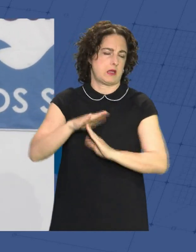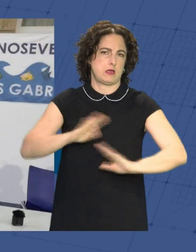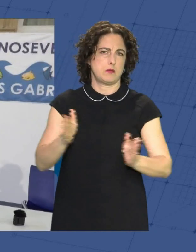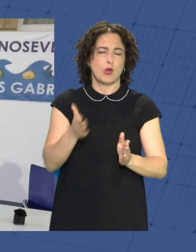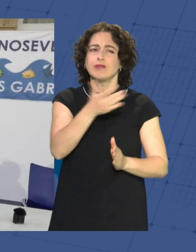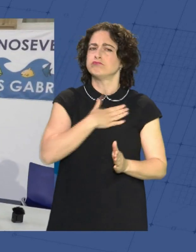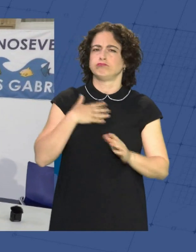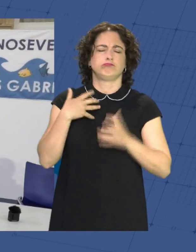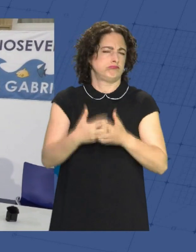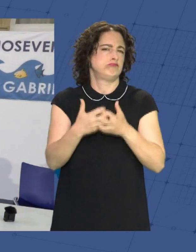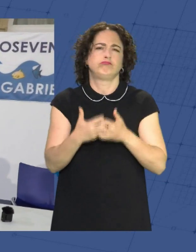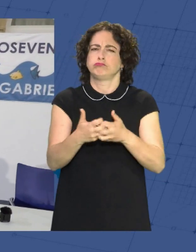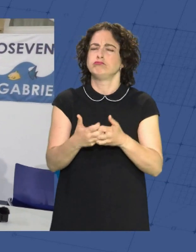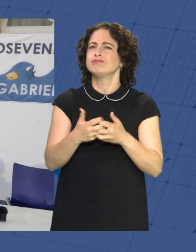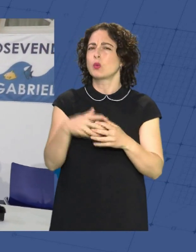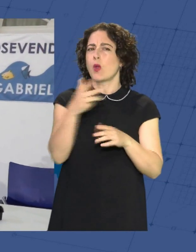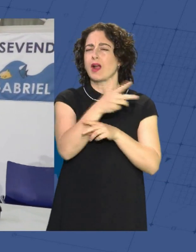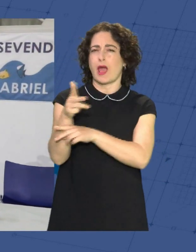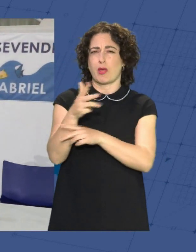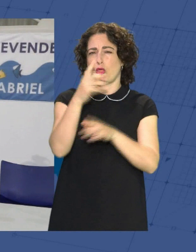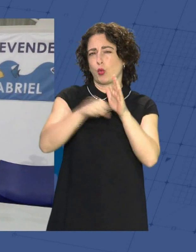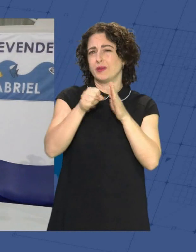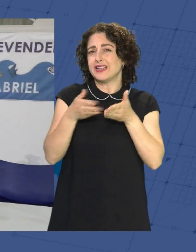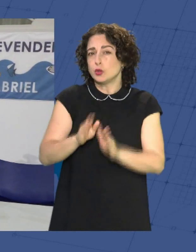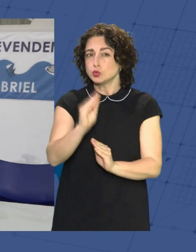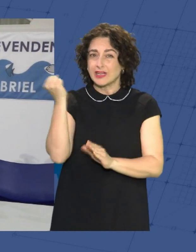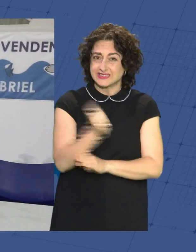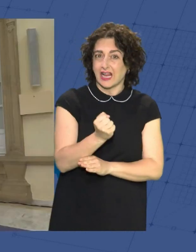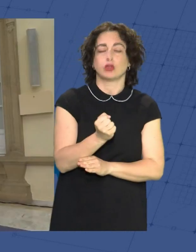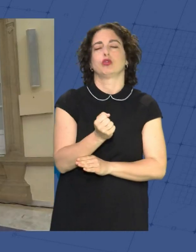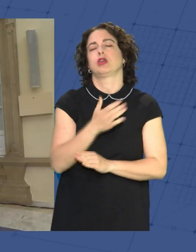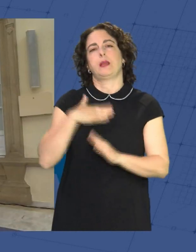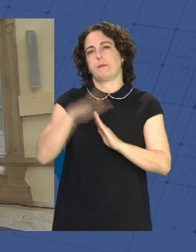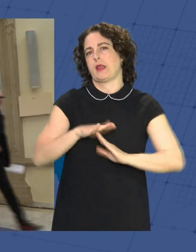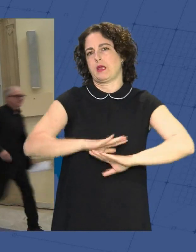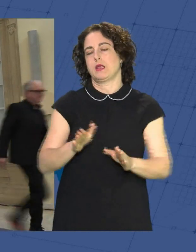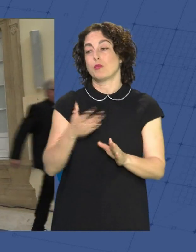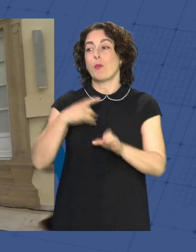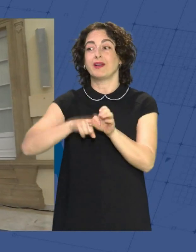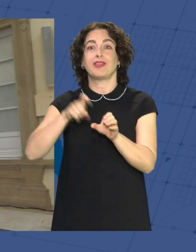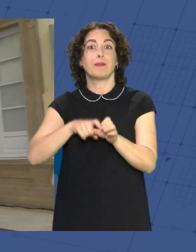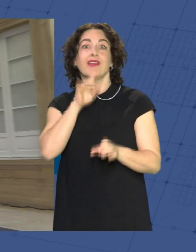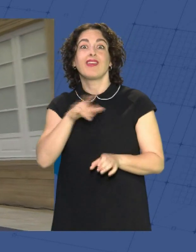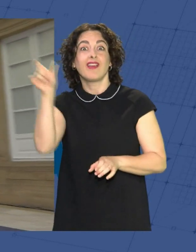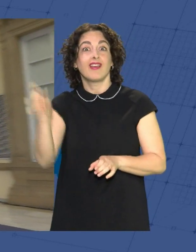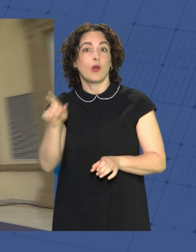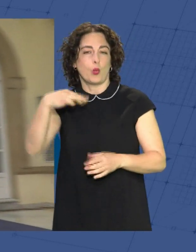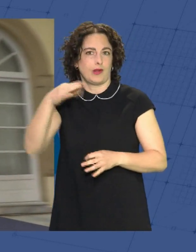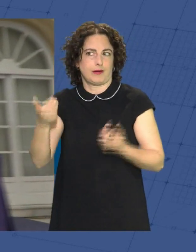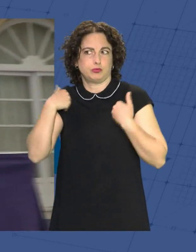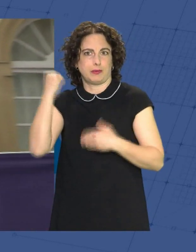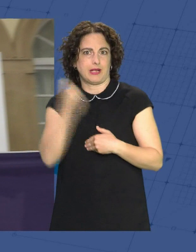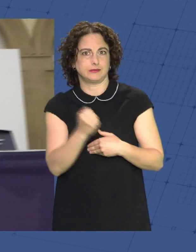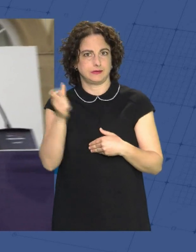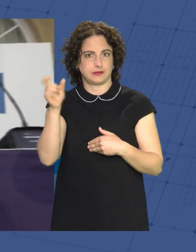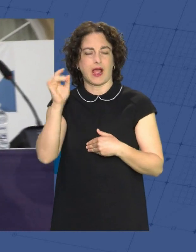alcance para frenar la grabación de un documental sobre el asesinato de su hijo, en el que supuestamente participara la única responsable de su muerte, Ana Julia